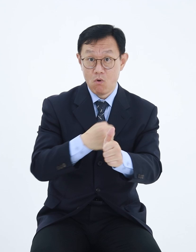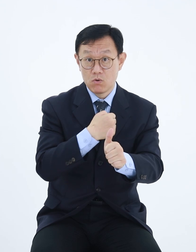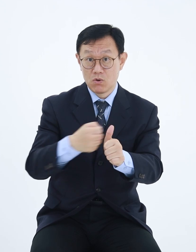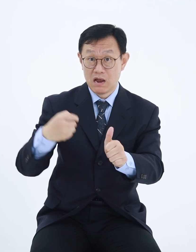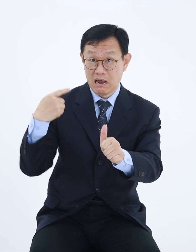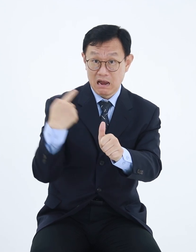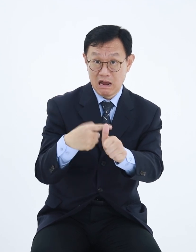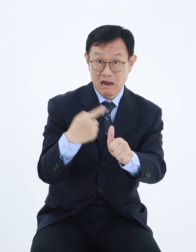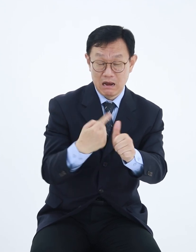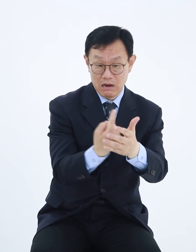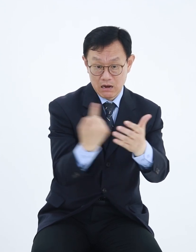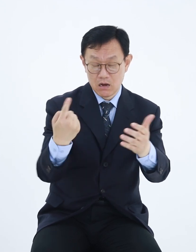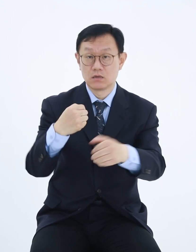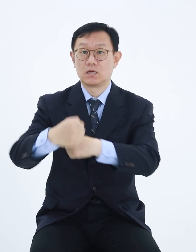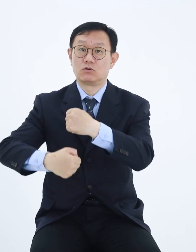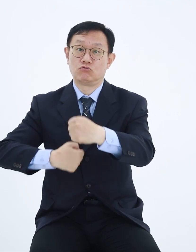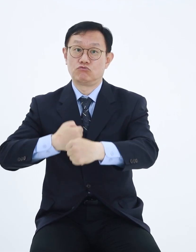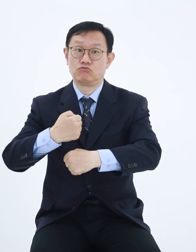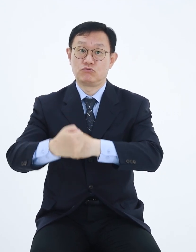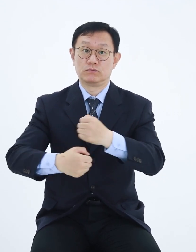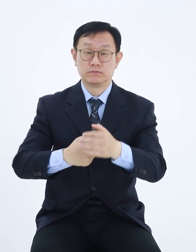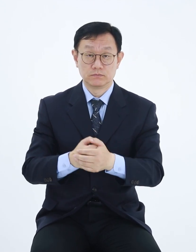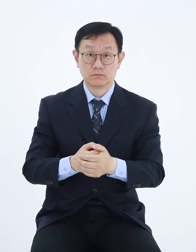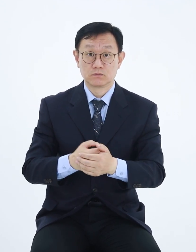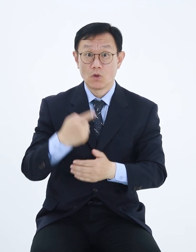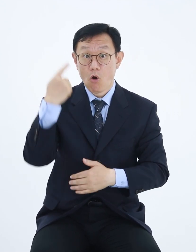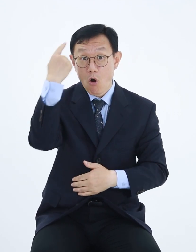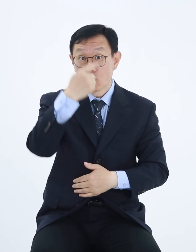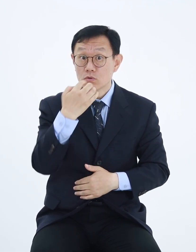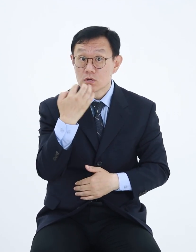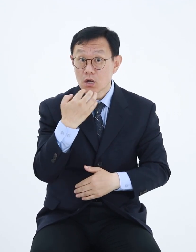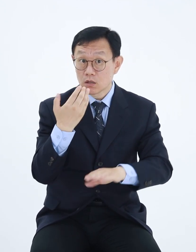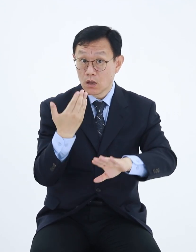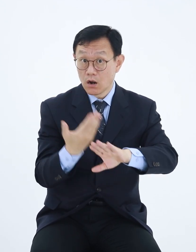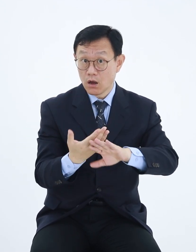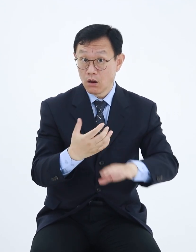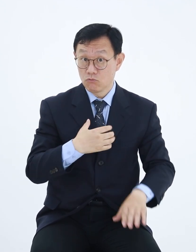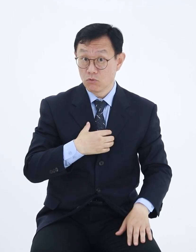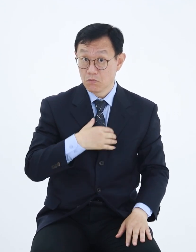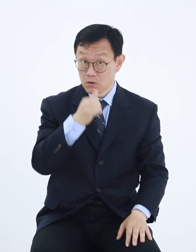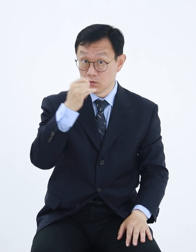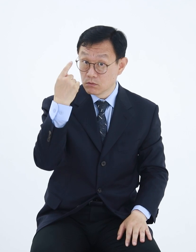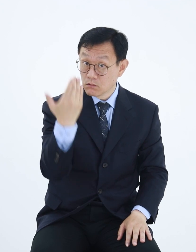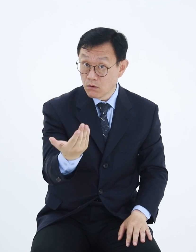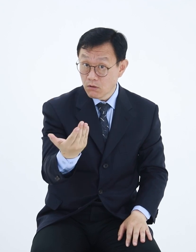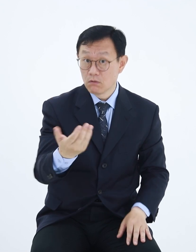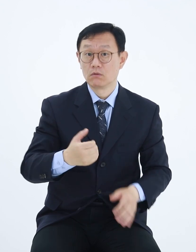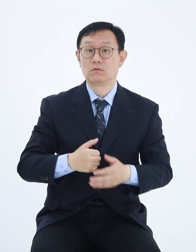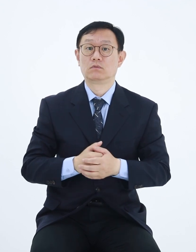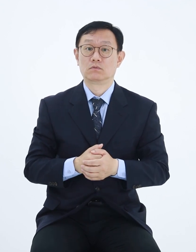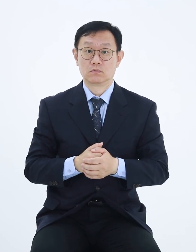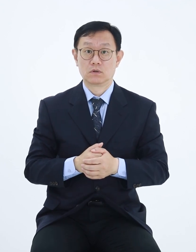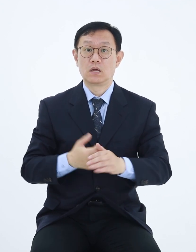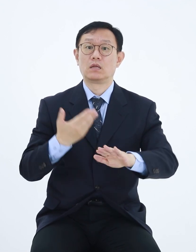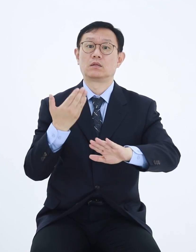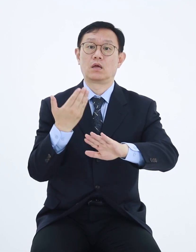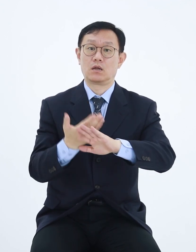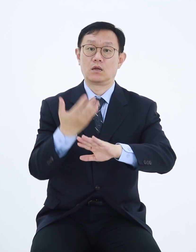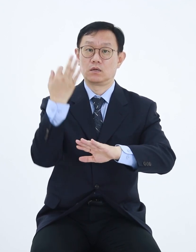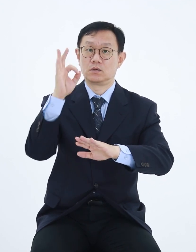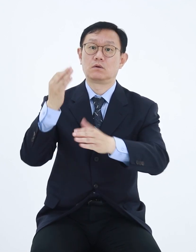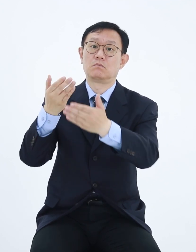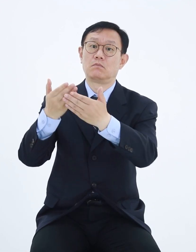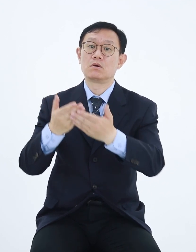및 학대로부터의 자유 피부색이 달라 위험에 처한다고요? 다름을 존중받고